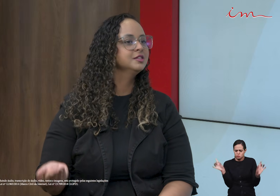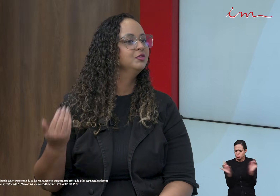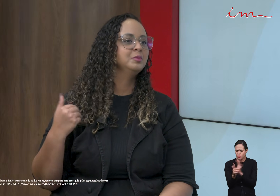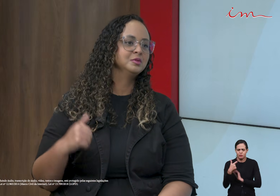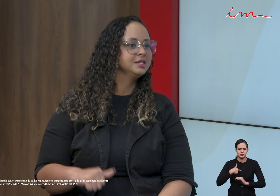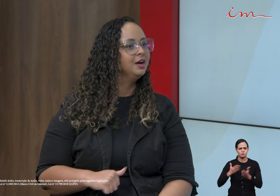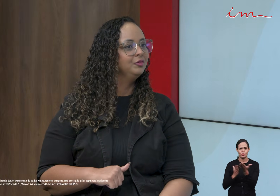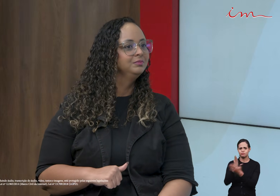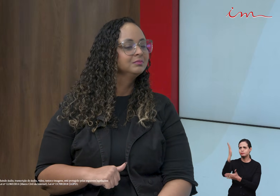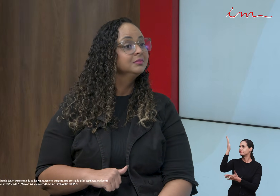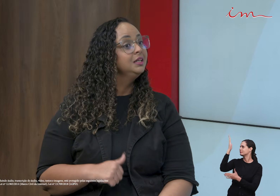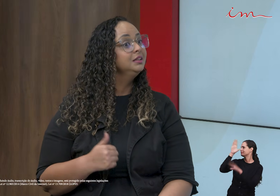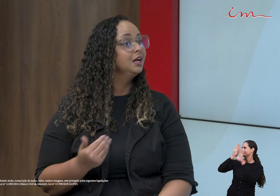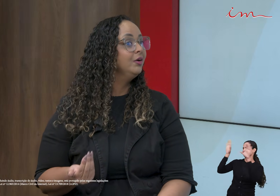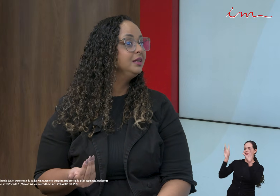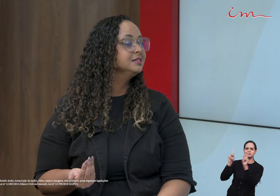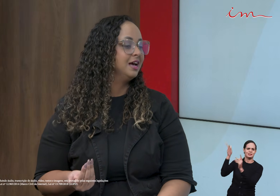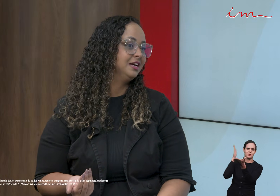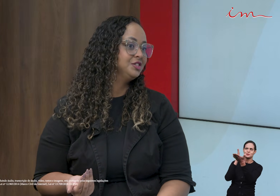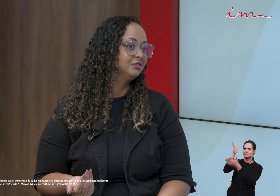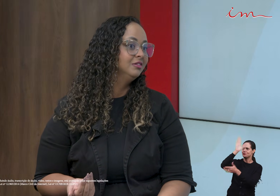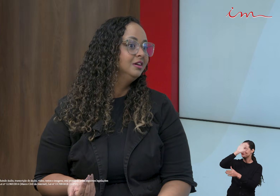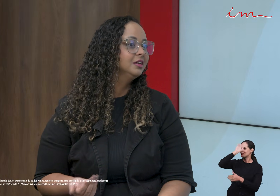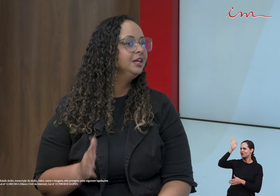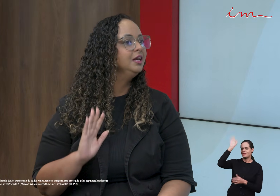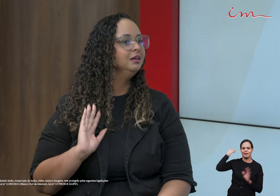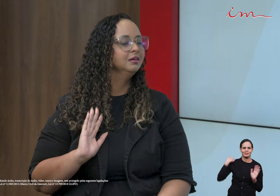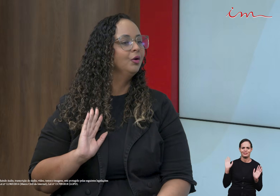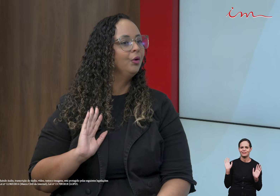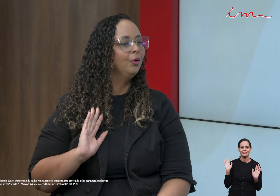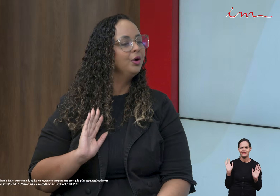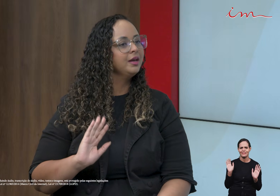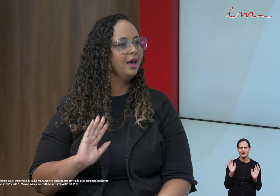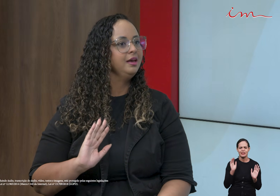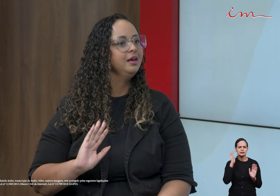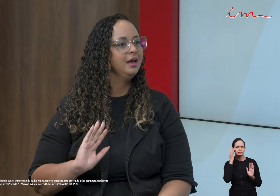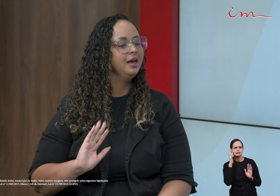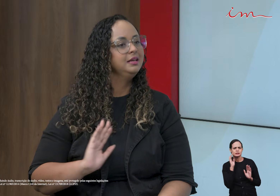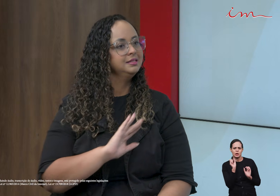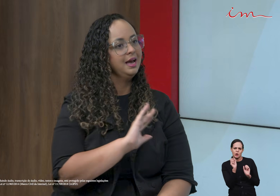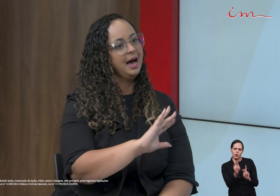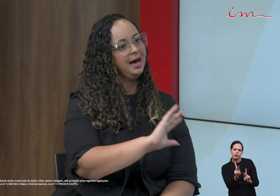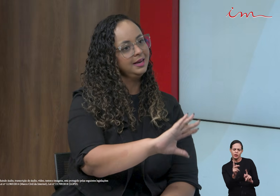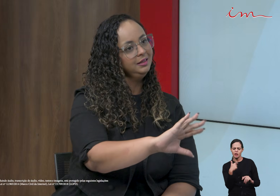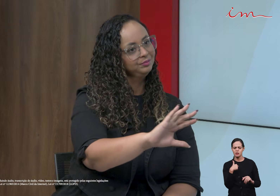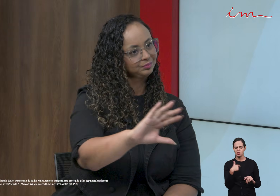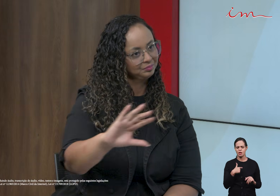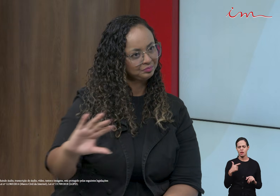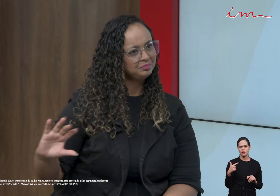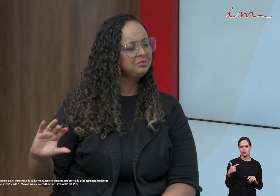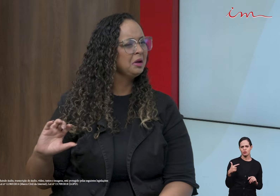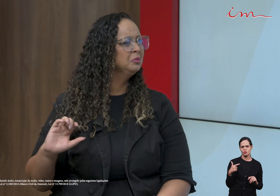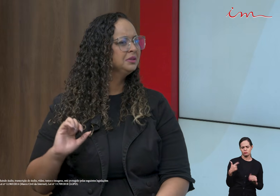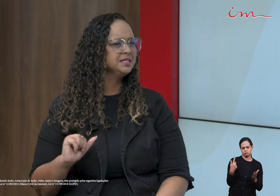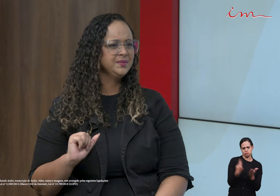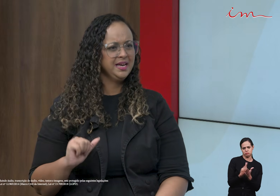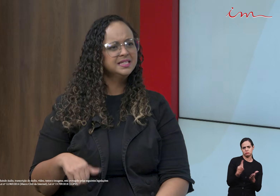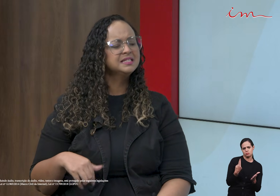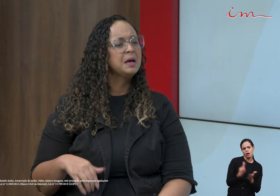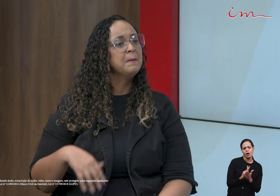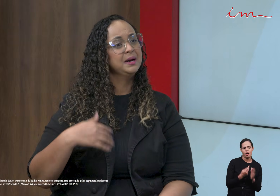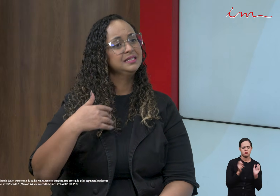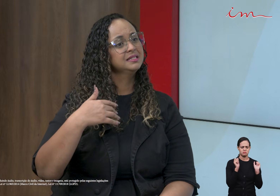com certeza eu vou para o céu. Então eles acham que, ok, eles errarem